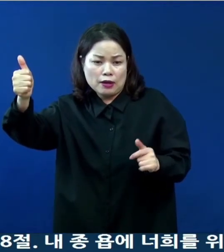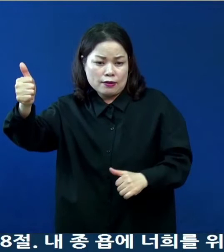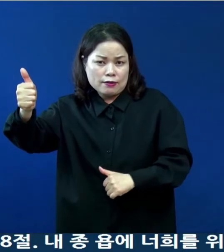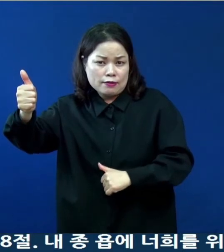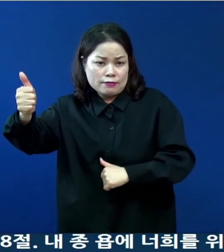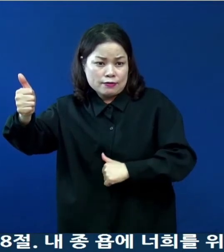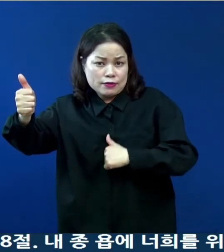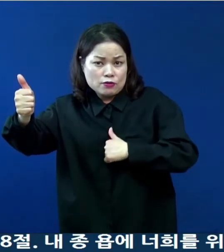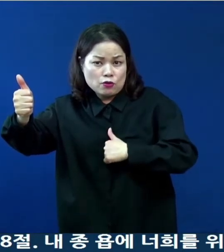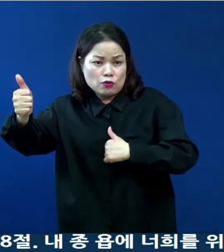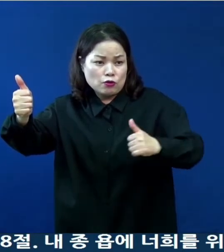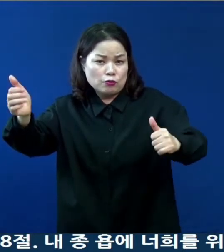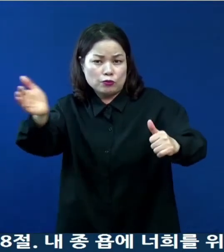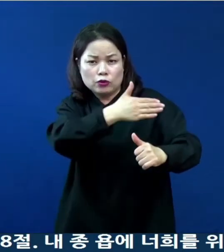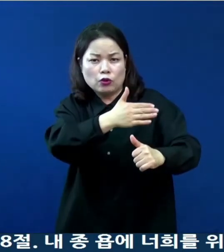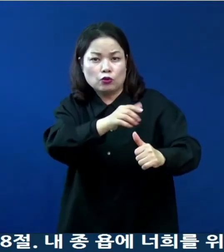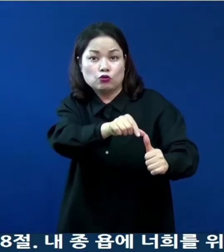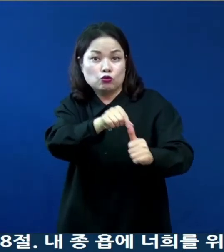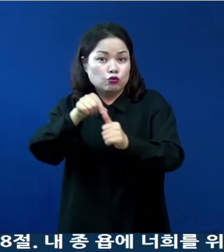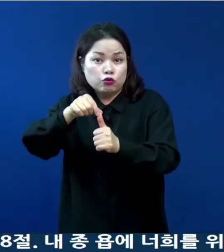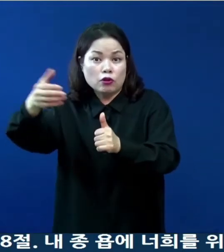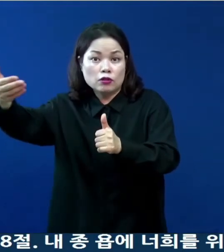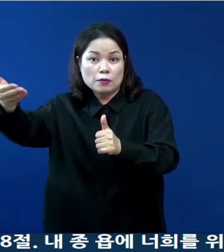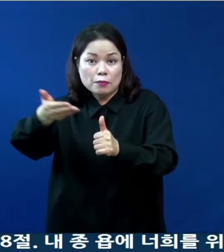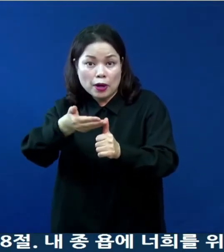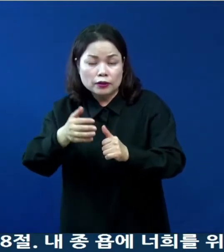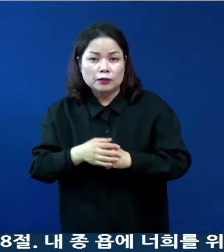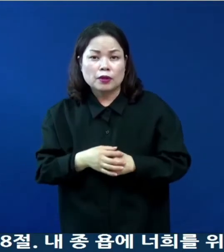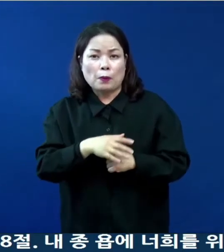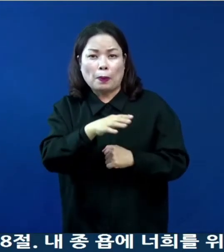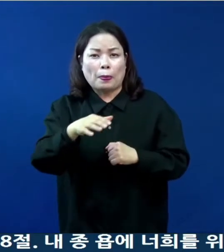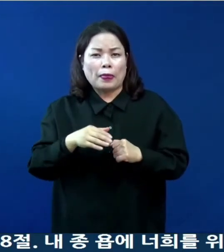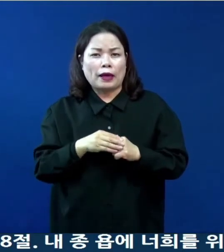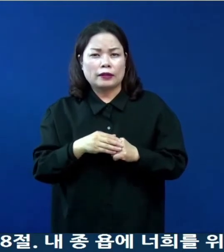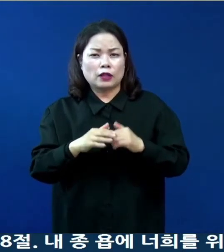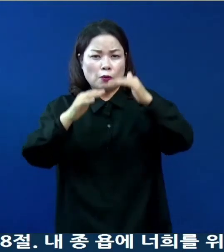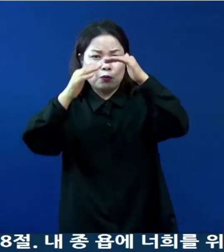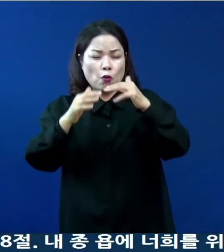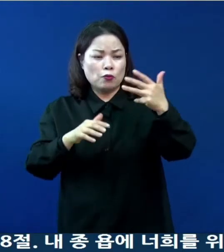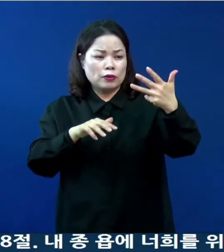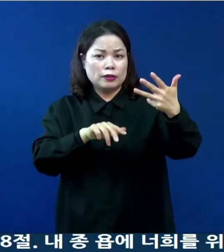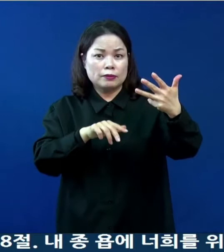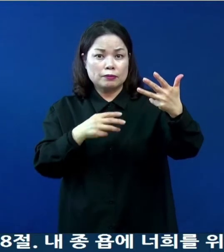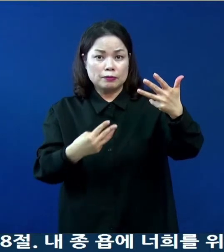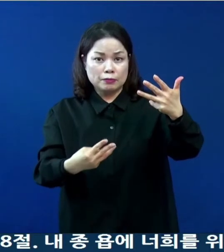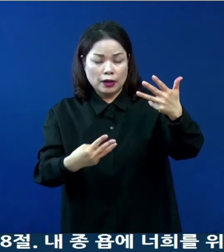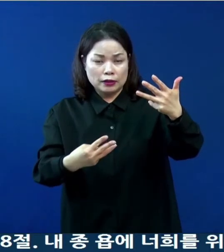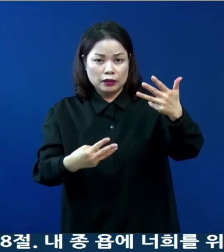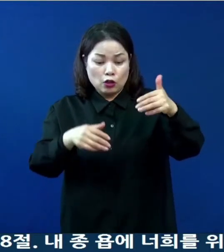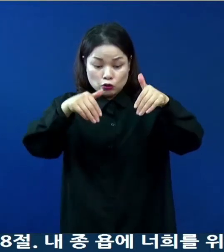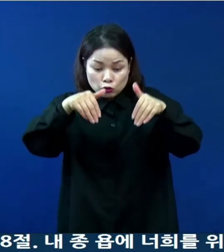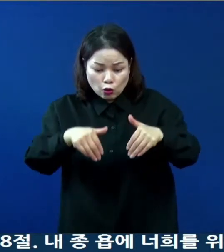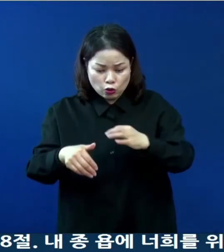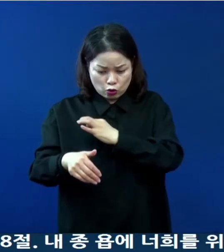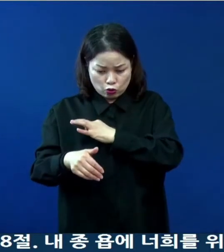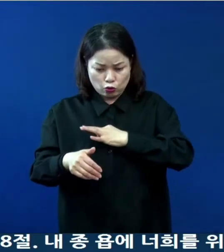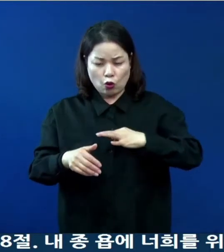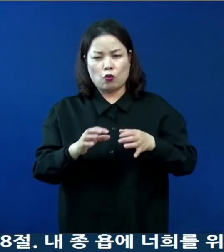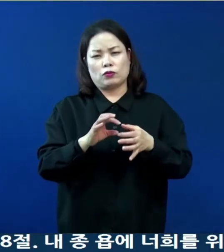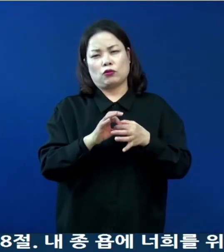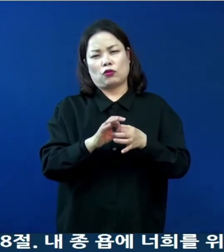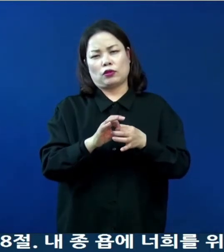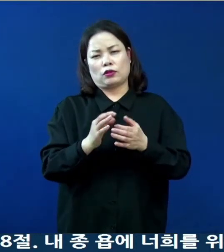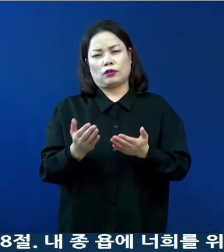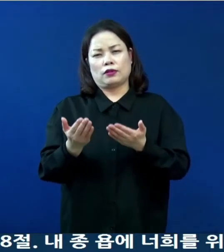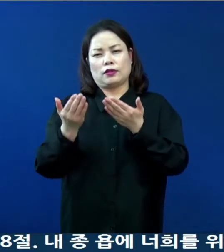진노로부터 구원을 받습니다. 이 번제와 기도는 오늘 본문 8절에 내 종이라고 불려지는 욥에 의해서